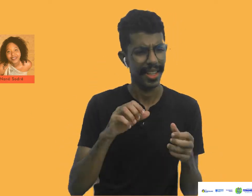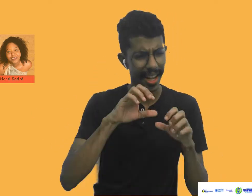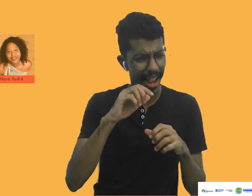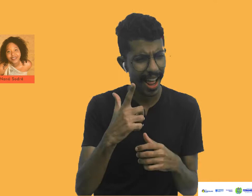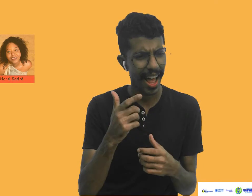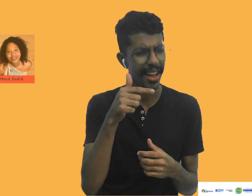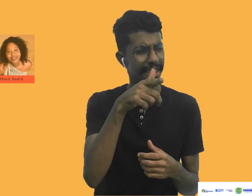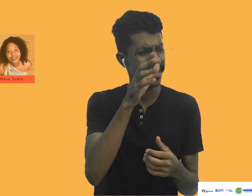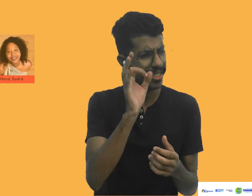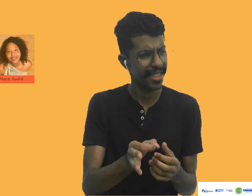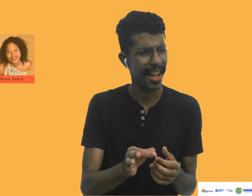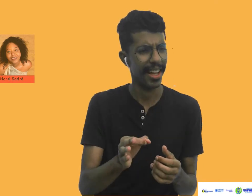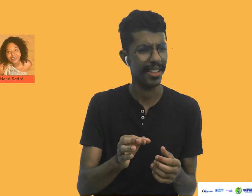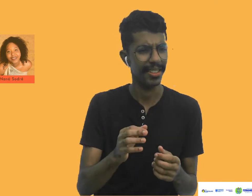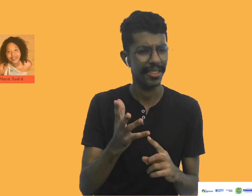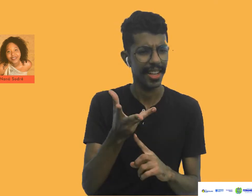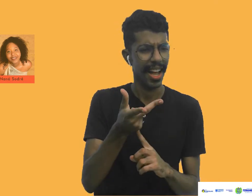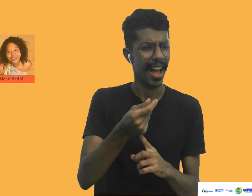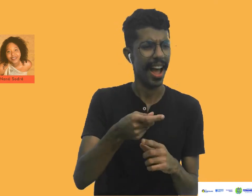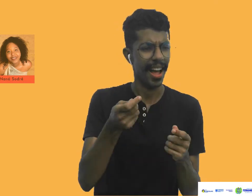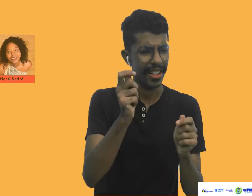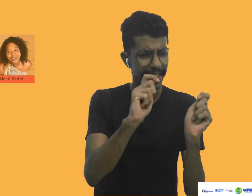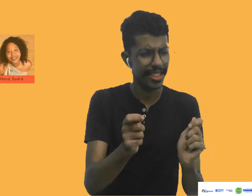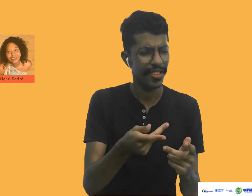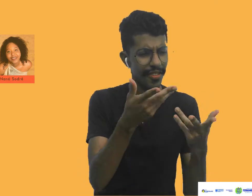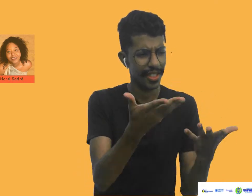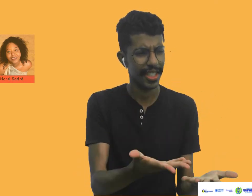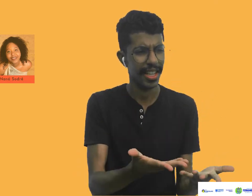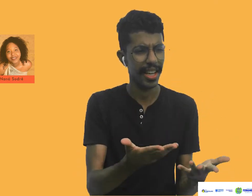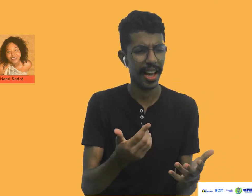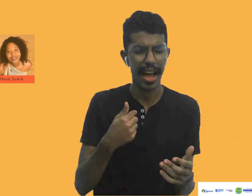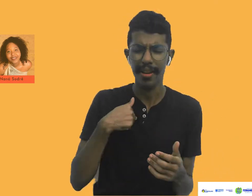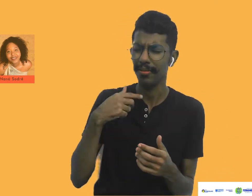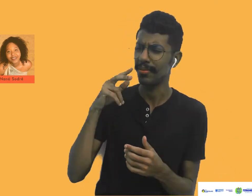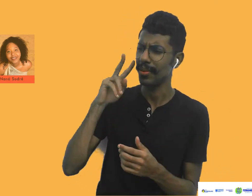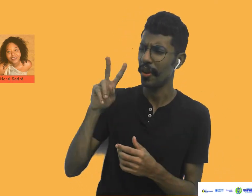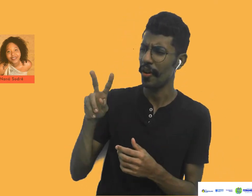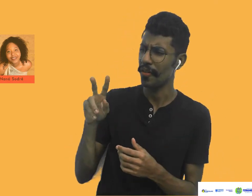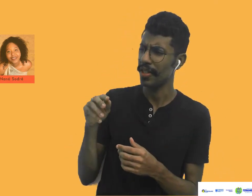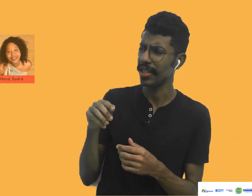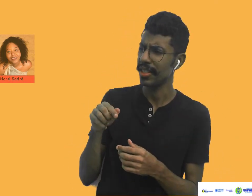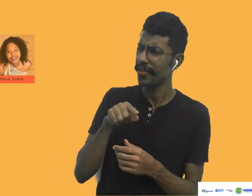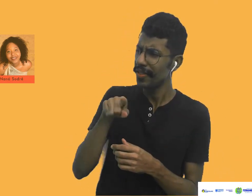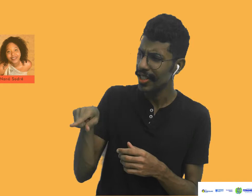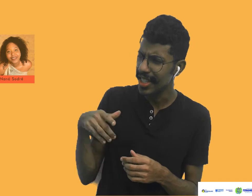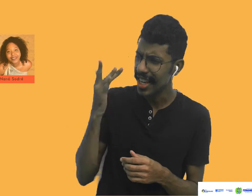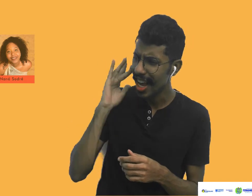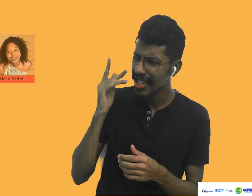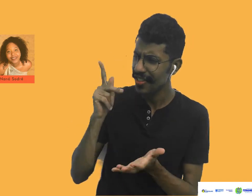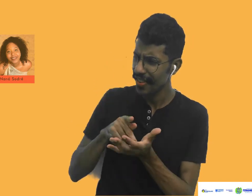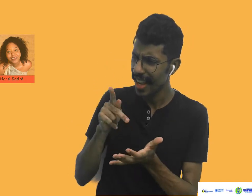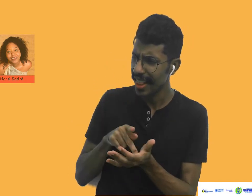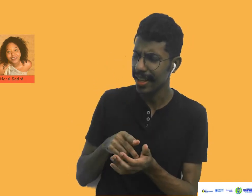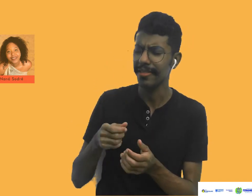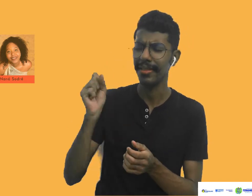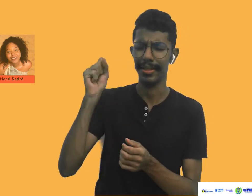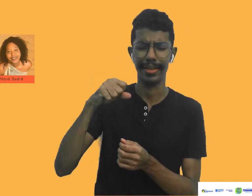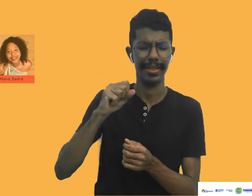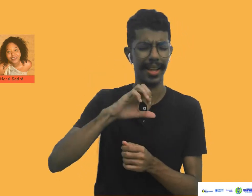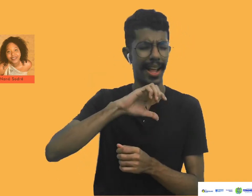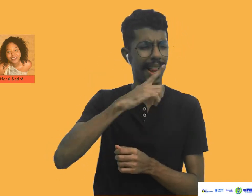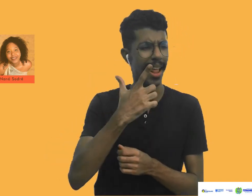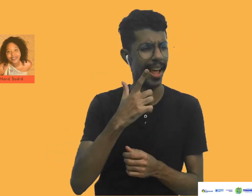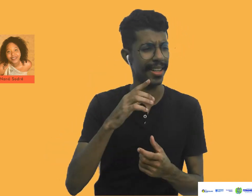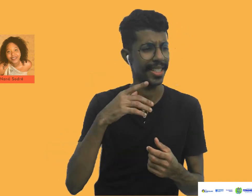ser jamais diferente. E eu virava para eles, é verdade, vocês tinham essa noção de que eu seria artista? Eu